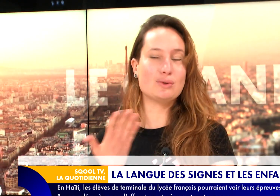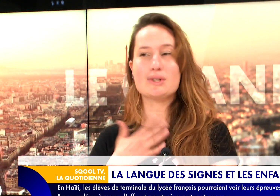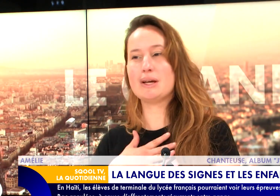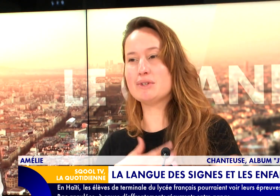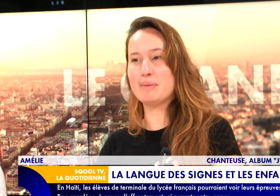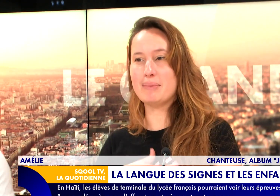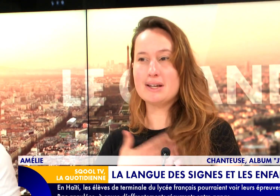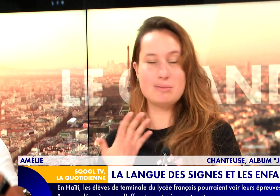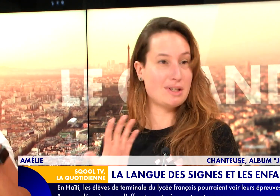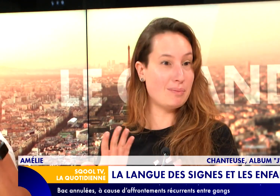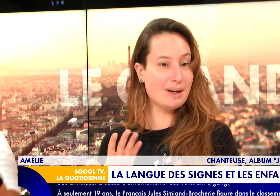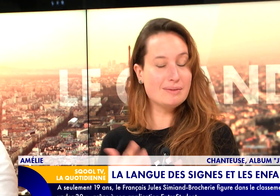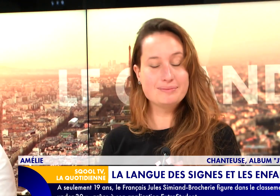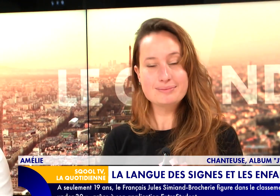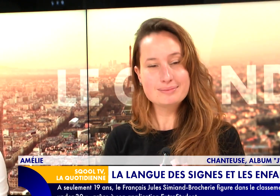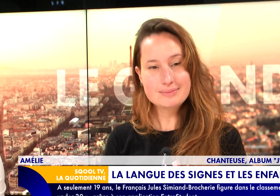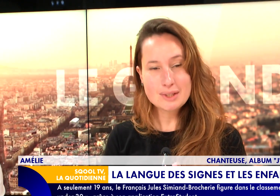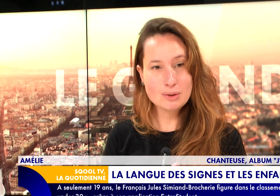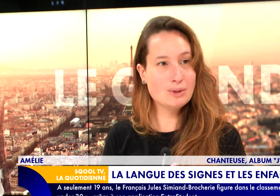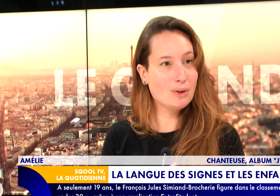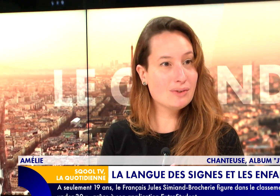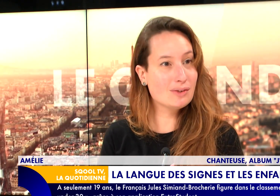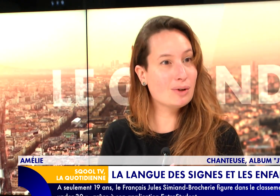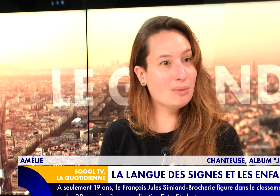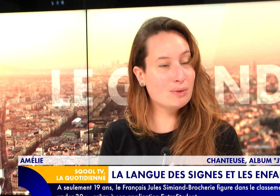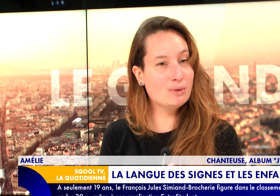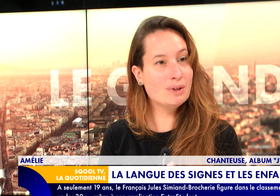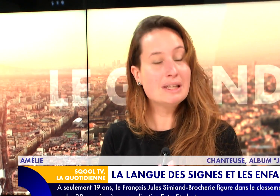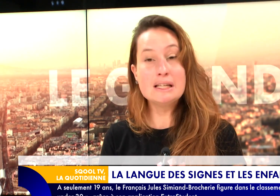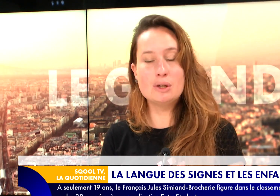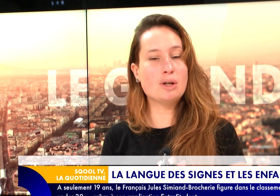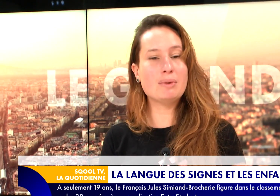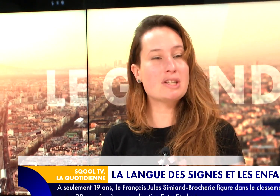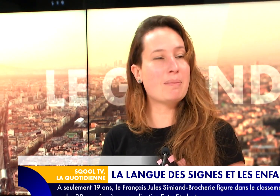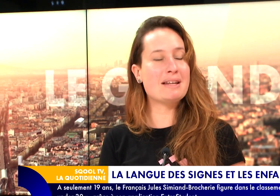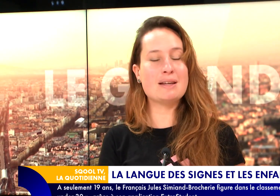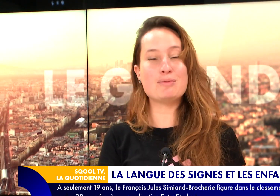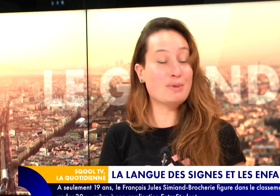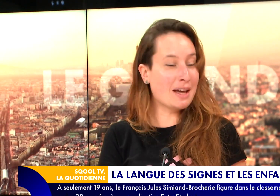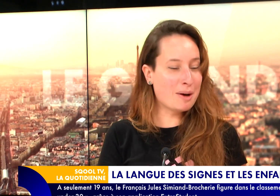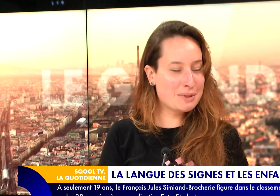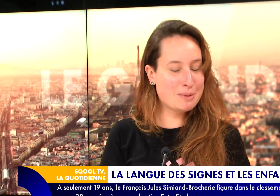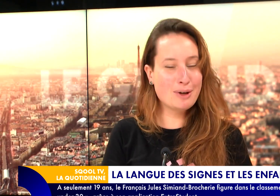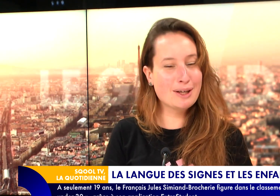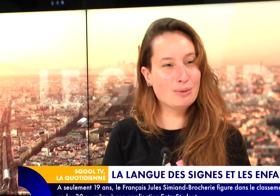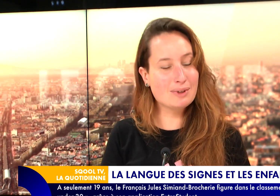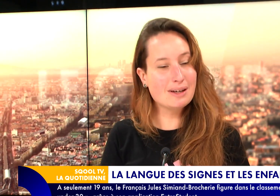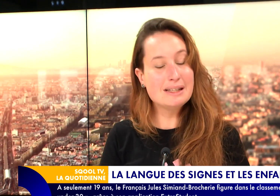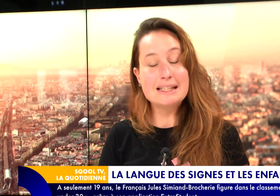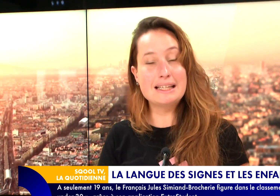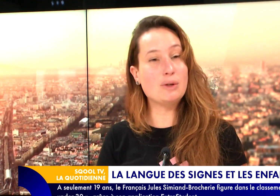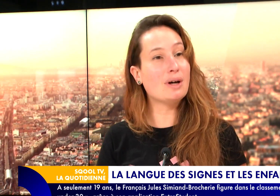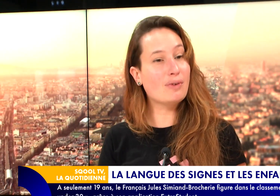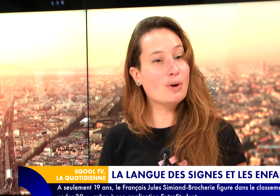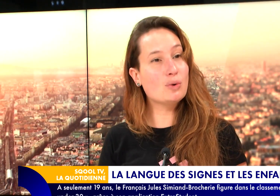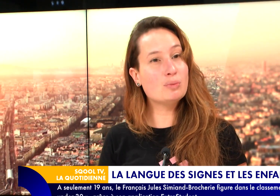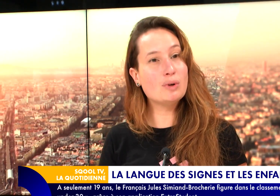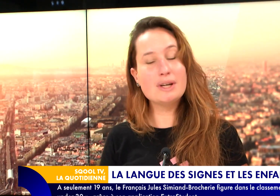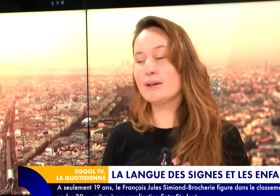voiture j'aime pas. Et vous voyez le nombre de vues qui part. Ouais. Il y a un petit bug et tout ça. Il y a eu un vrai engouement et